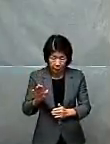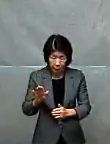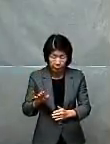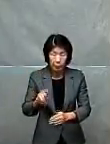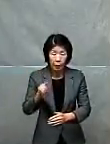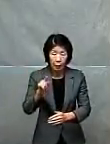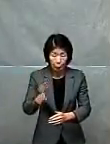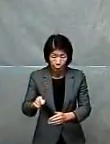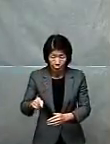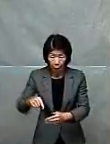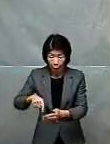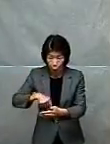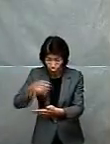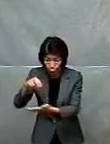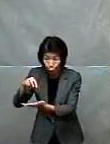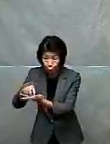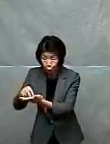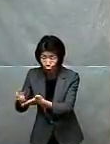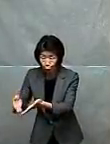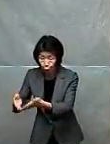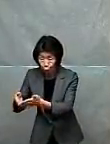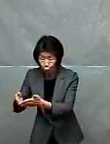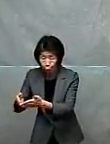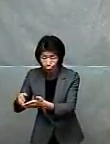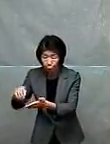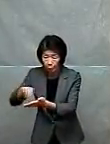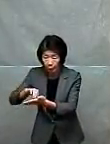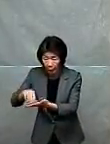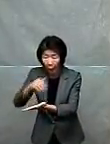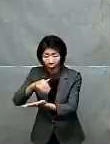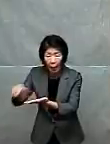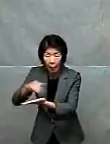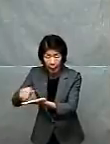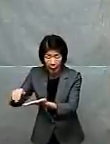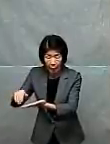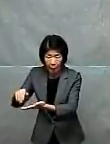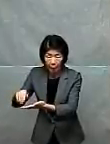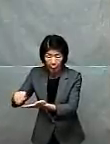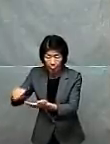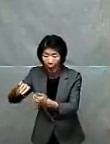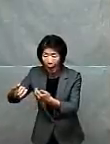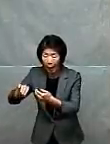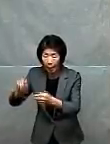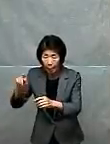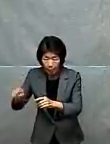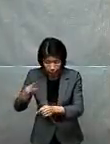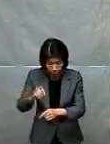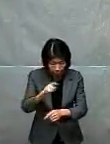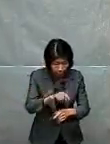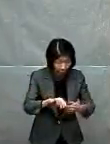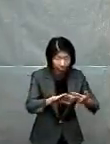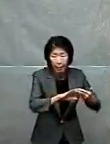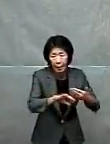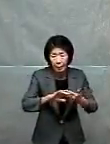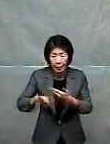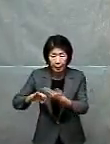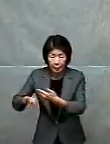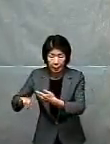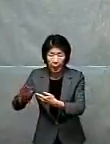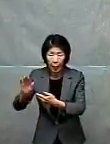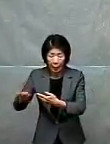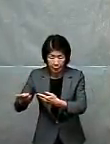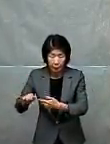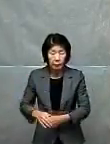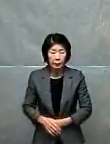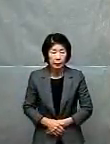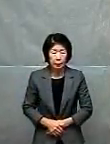それが独立してあの会計を営んでいる講演会、支部